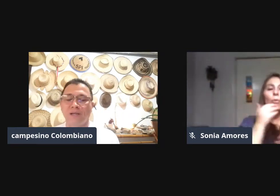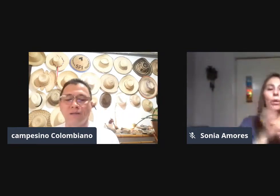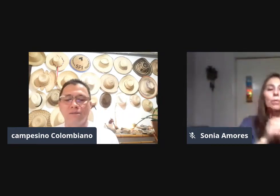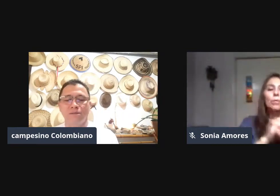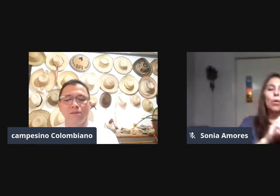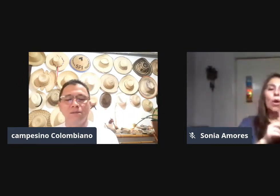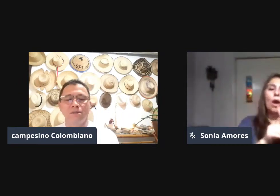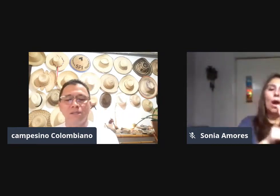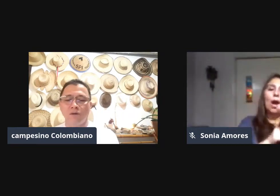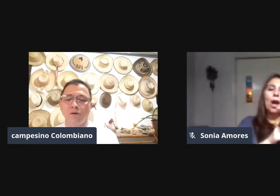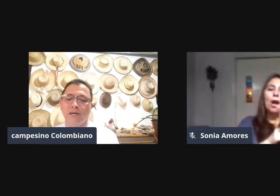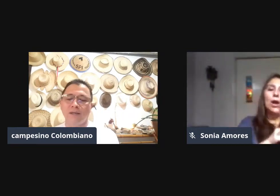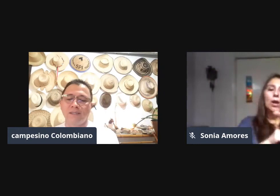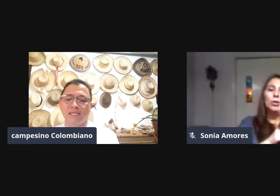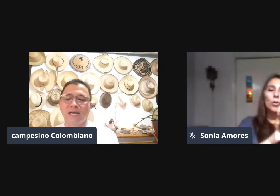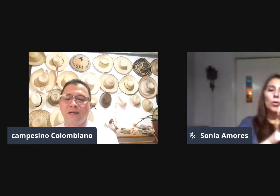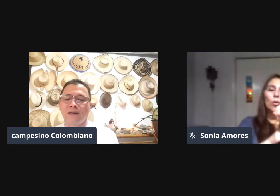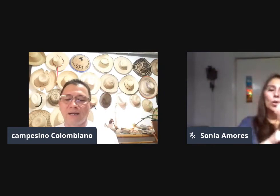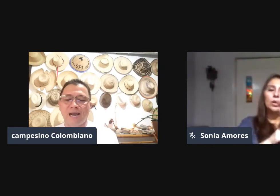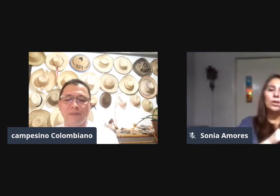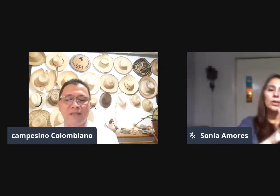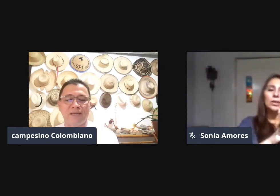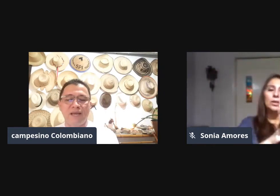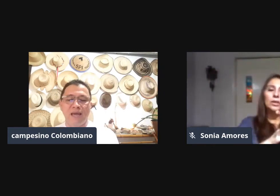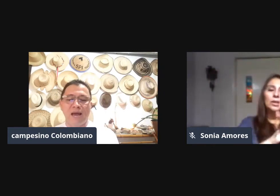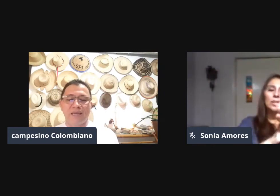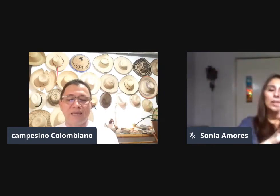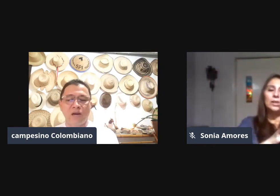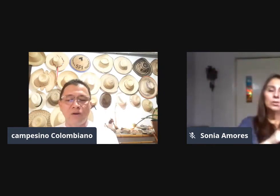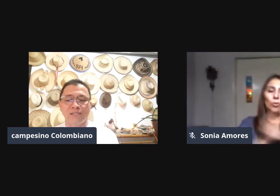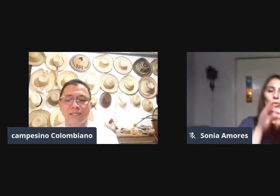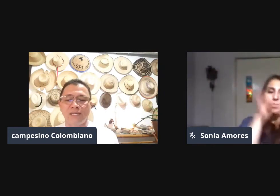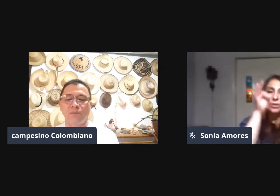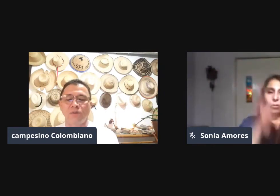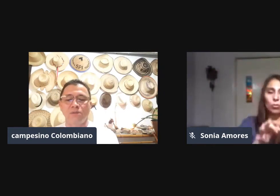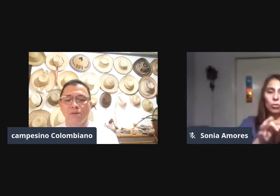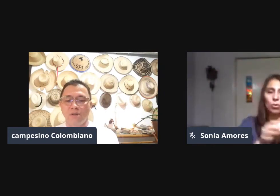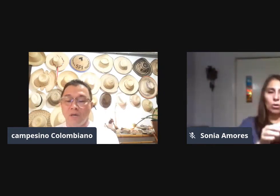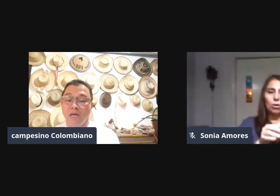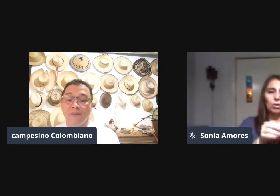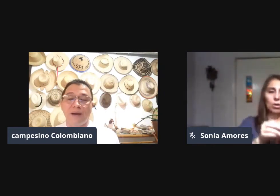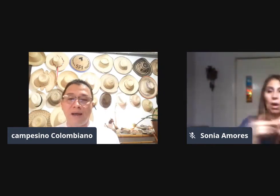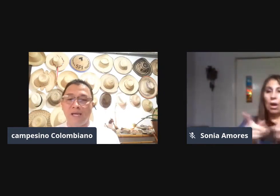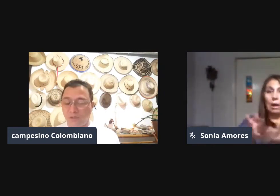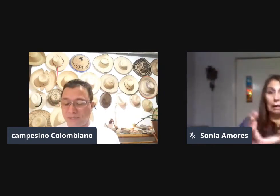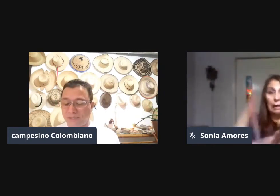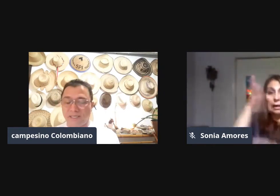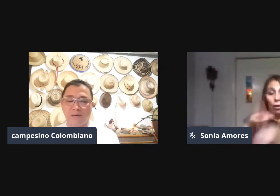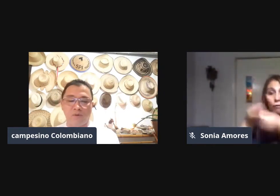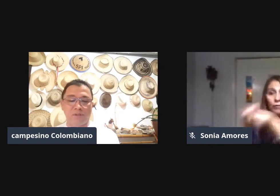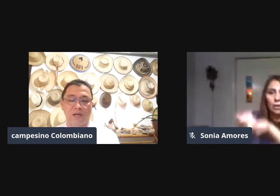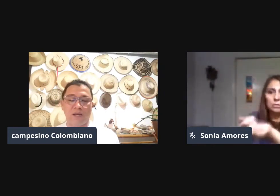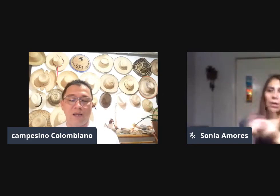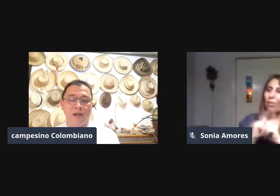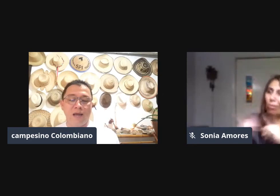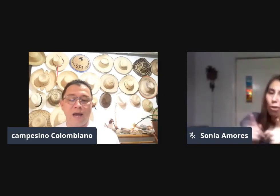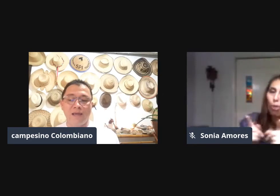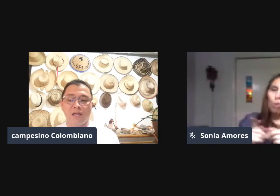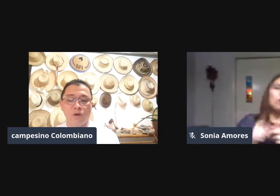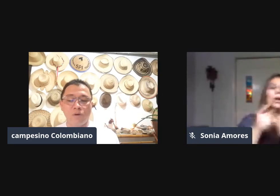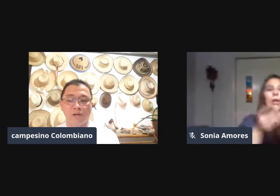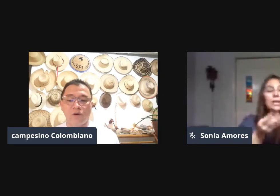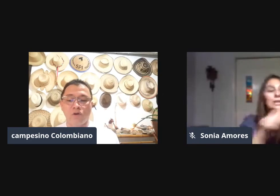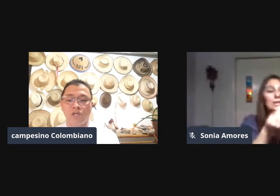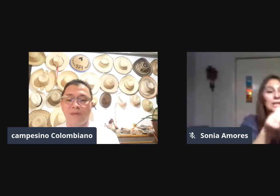está repitiendo, sino que lleguen realmente a quienes lo necesitamos. Y para eso necesitamos que